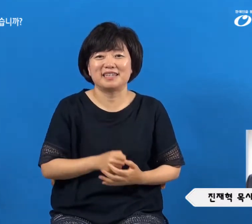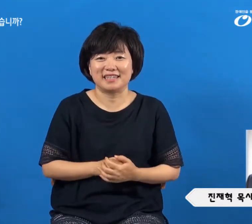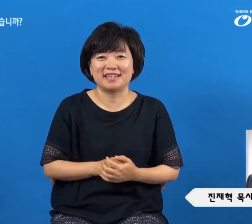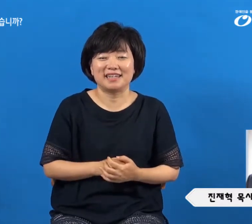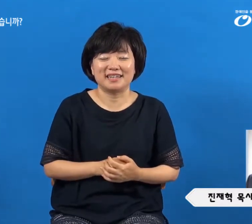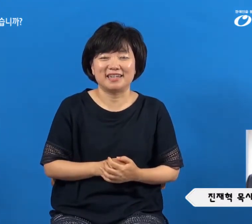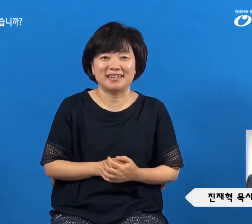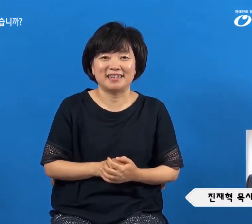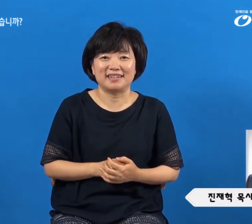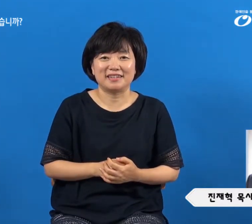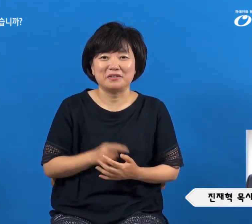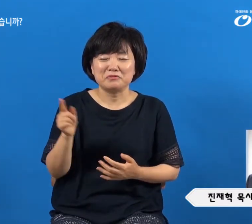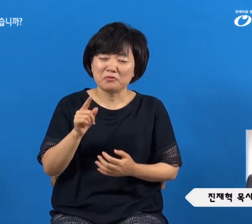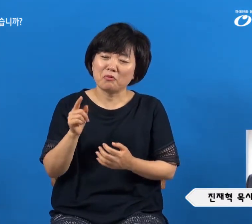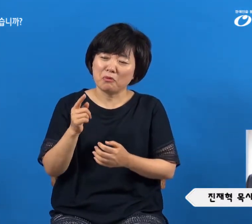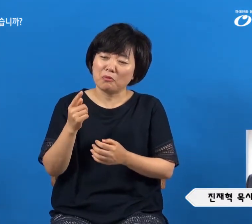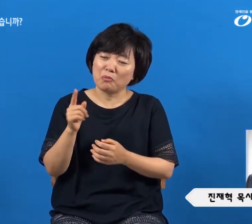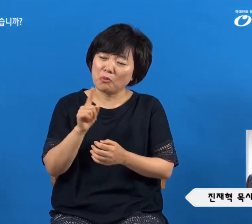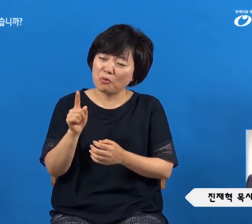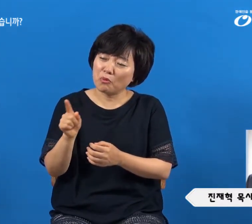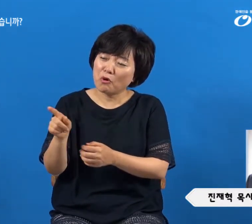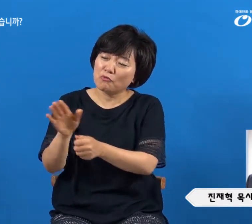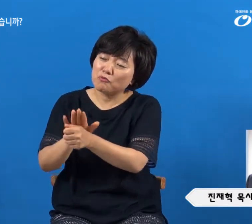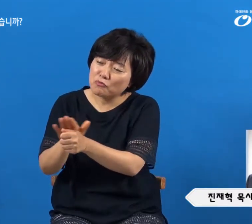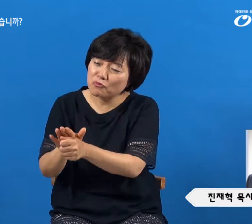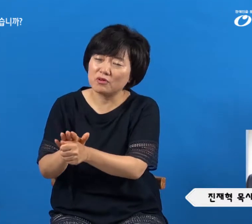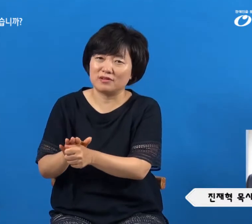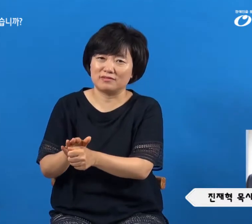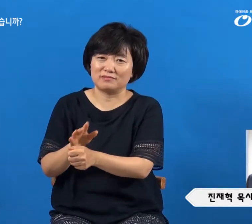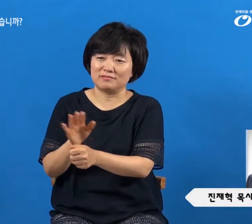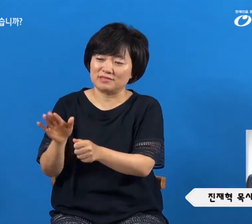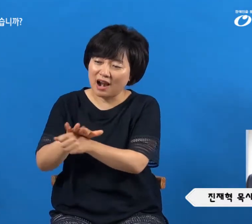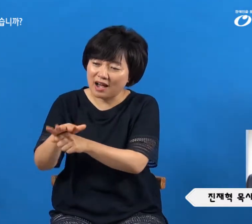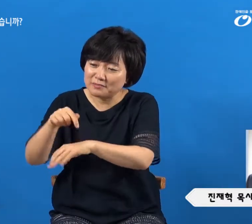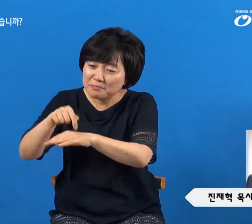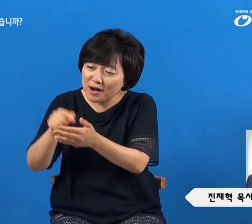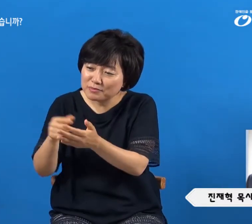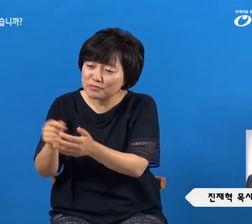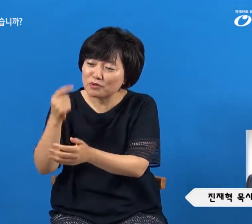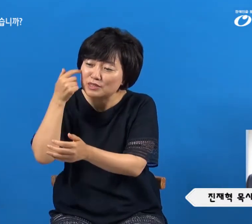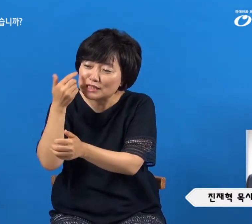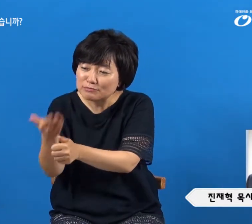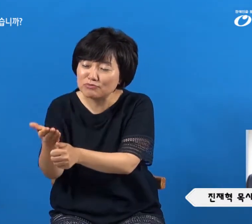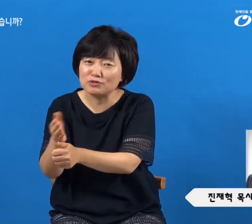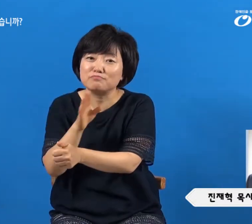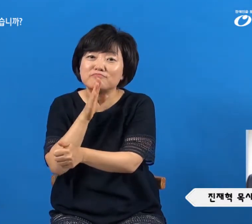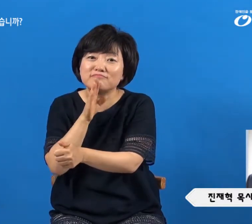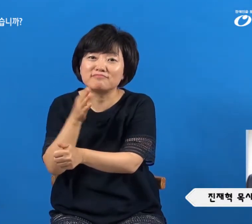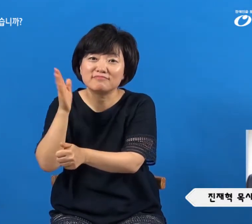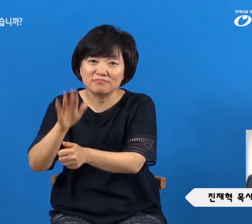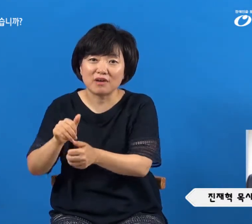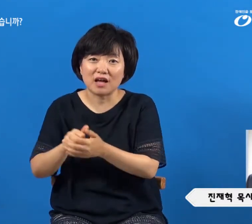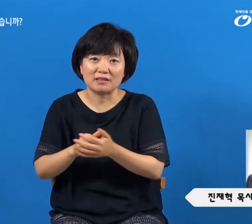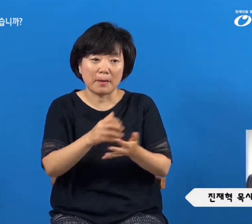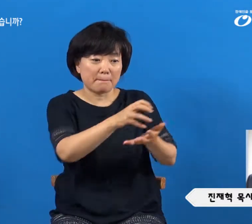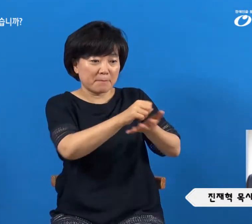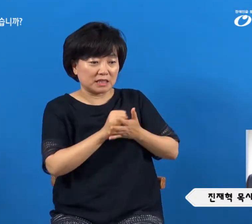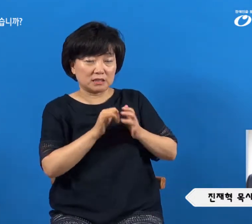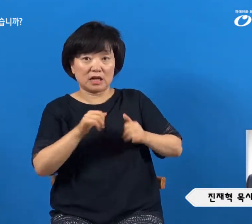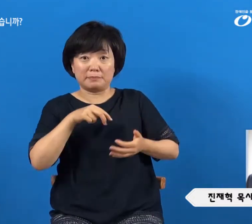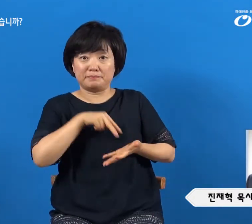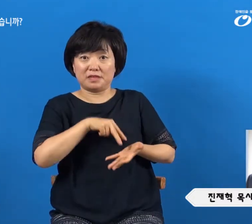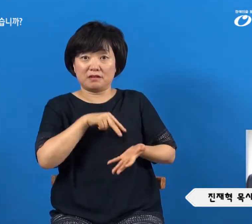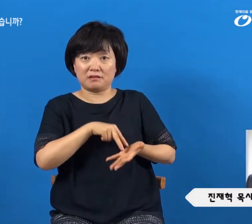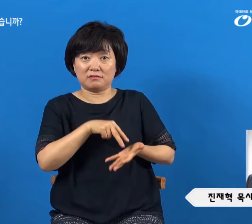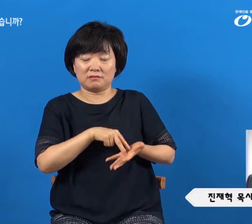합니다. 물론 위하는 마음이고 사랑하는 마음으로 질문하는 거지만 받는 사람의